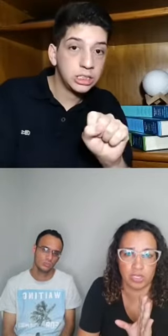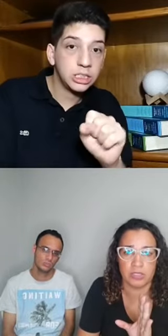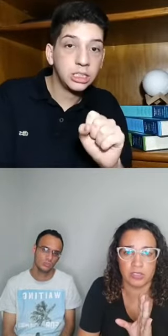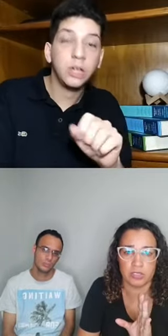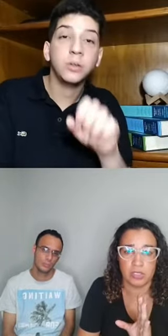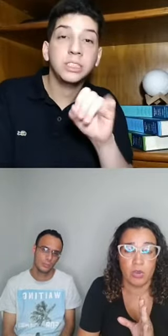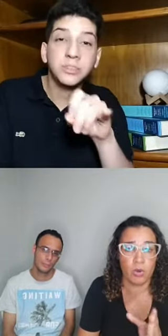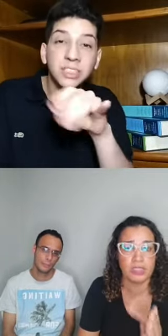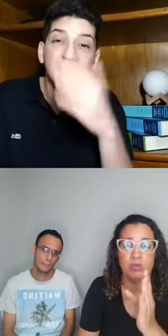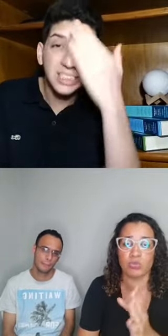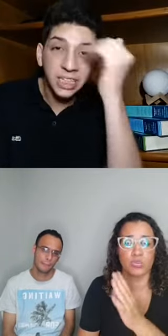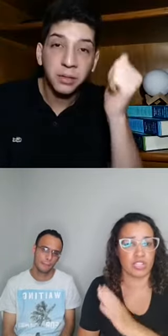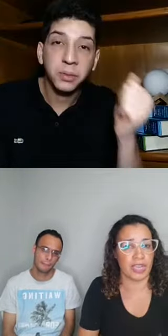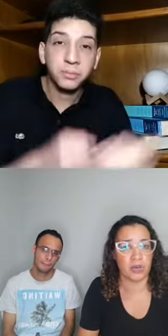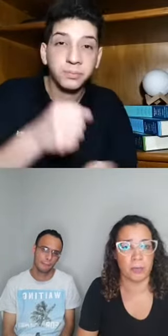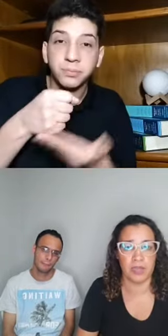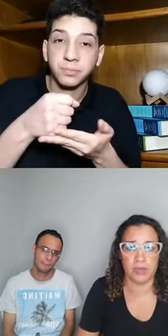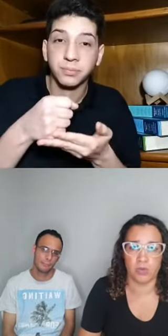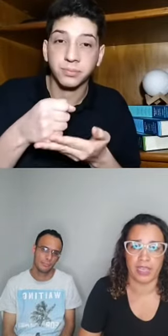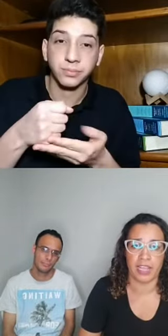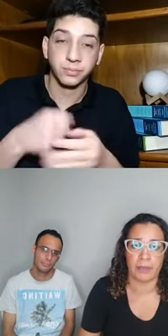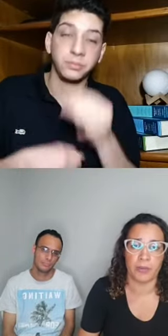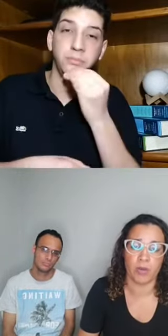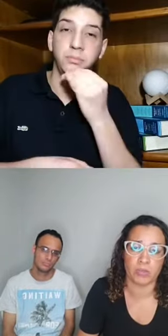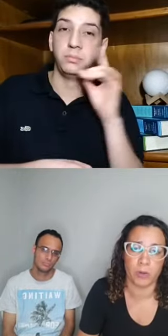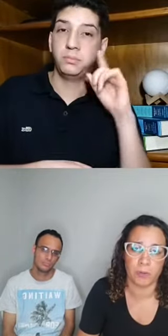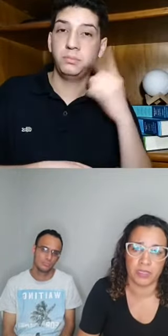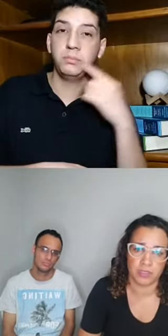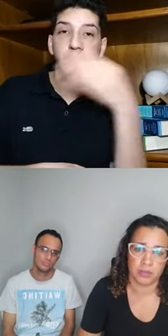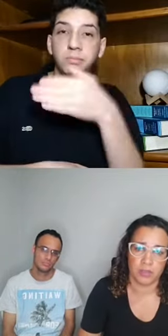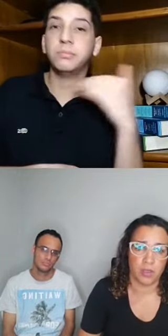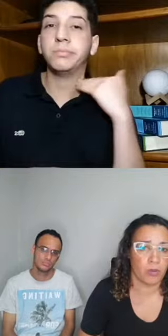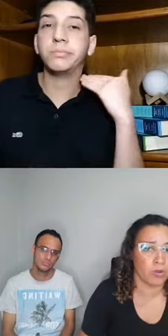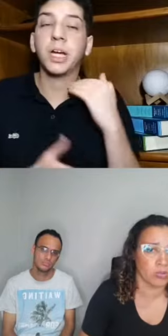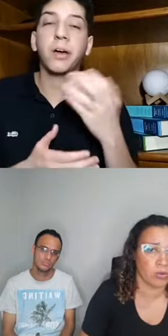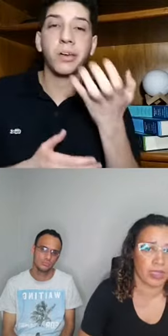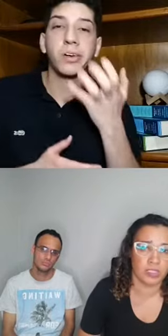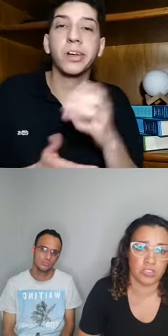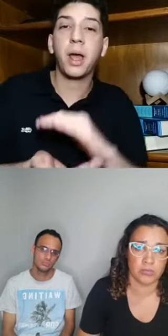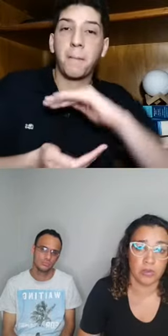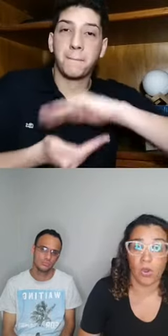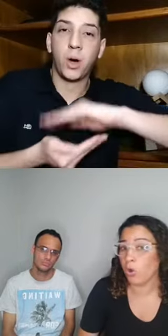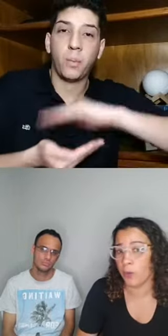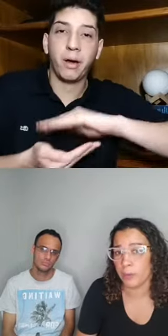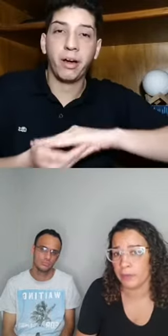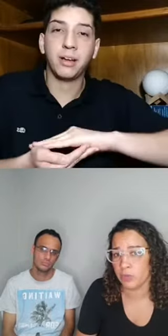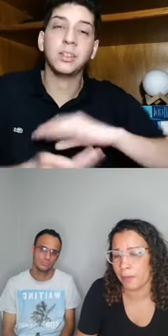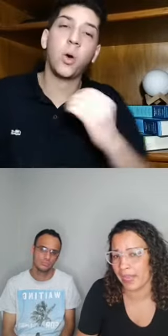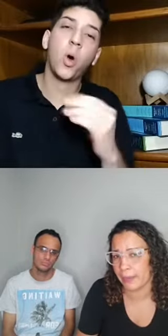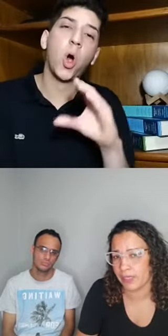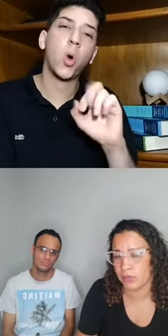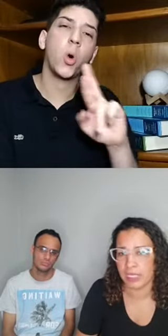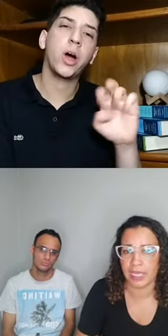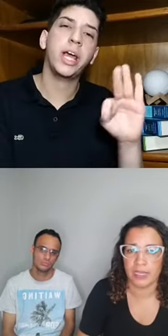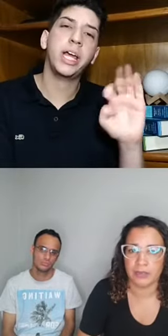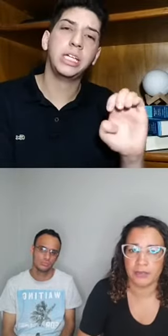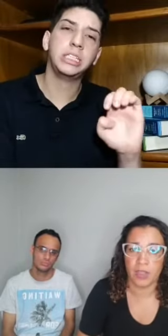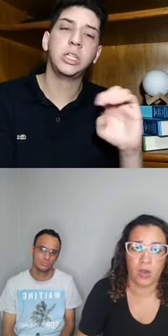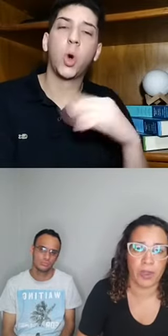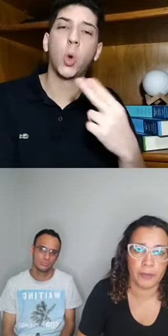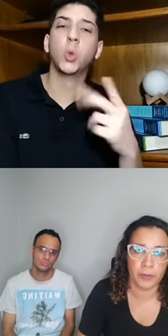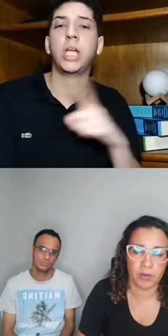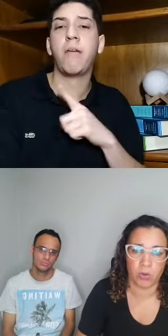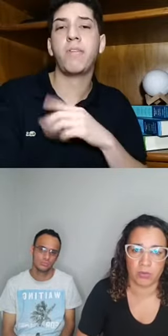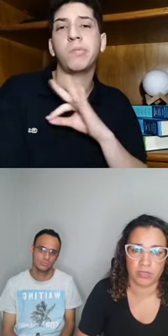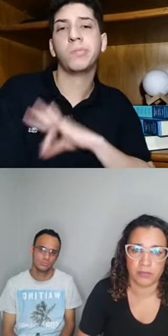básico, gente. Ou então os outros chegar no banco, querer abrir uma conta poupança, uma conta corrente, ou problema no pagamento dele,